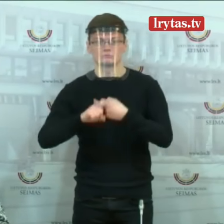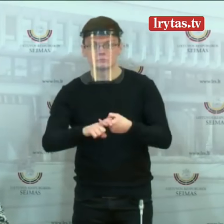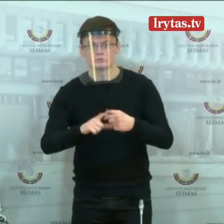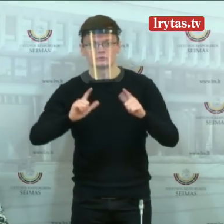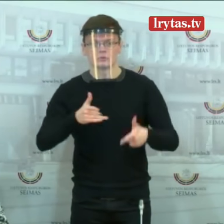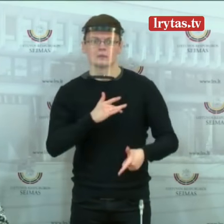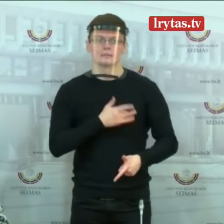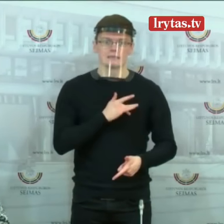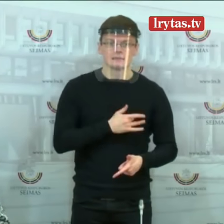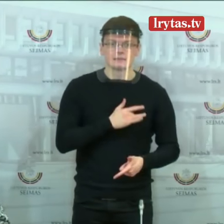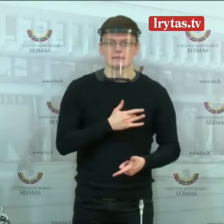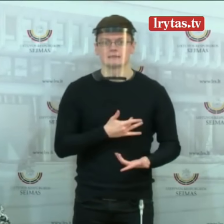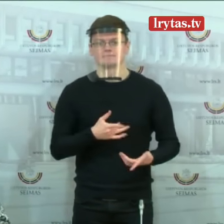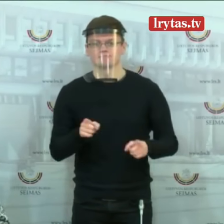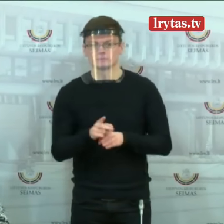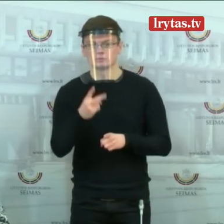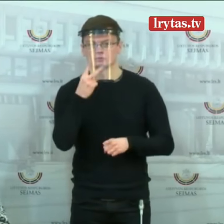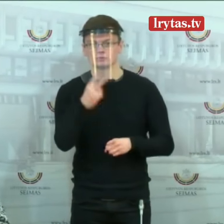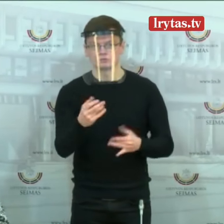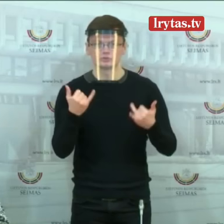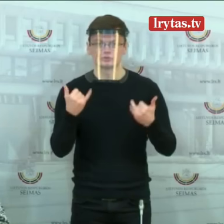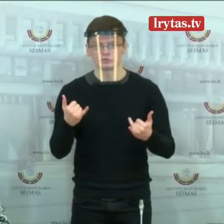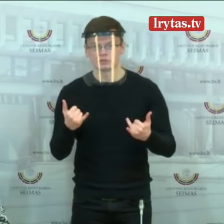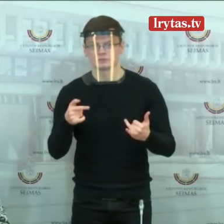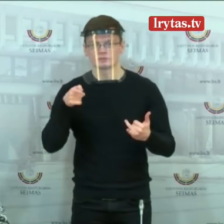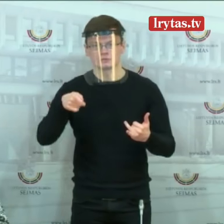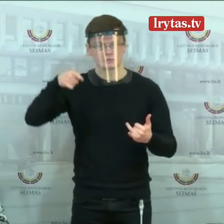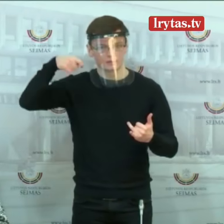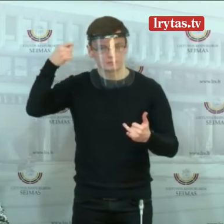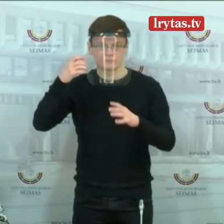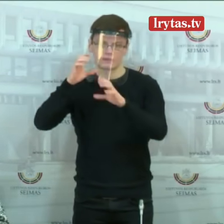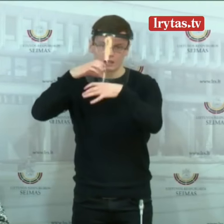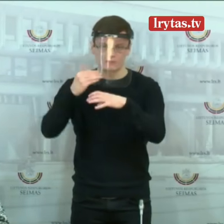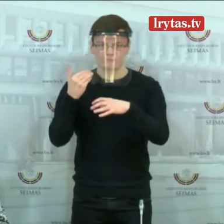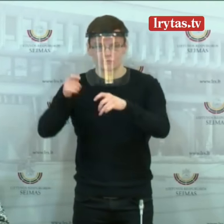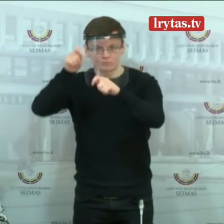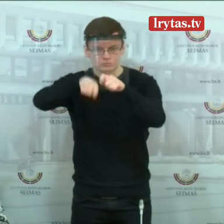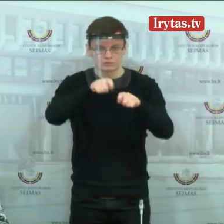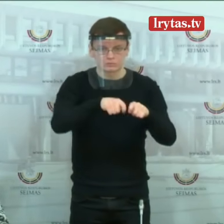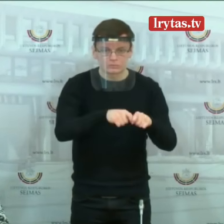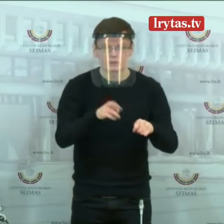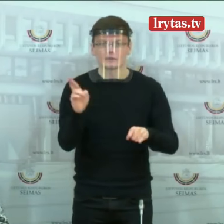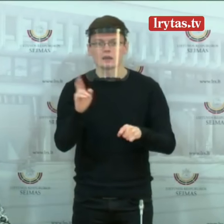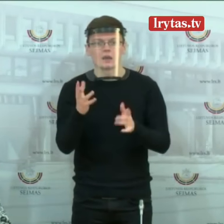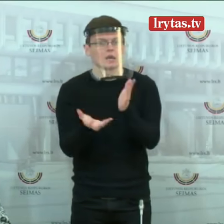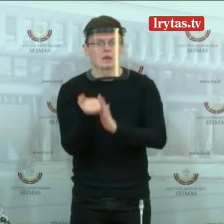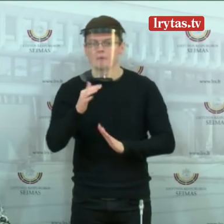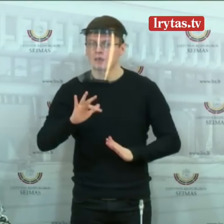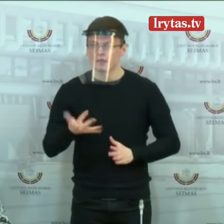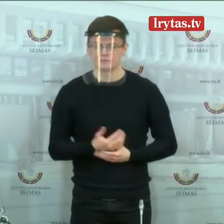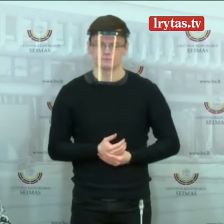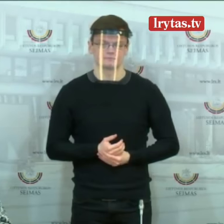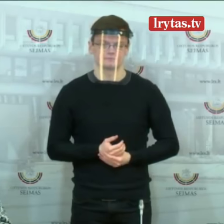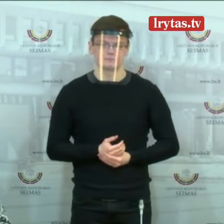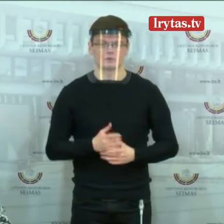ir tikrai na, žiūrėsime šiandien atliktų laboratorinių tyrimų rezultatai, ką jie parodys. Žinoma, džiaugiamės,